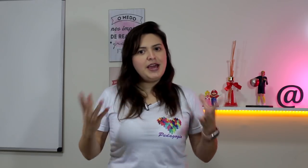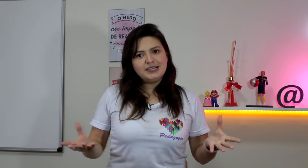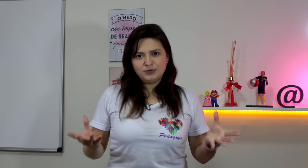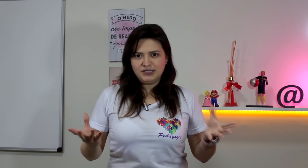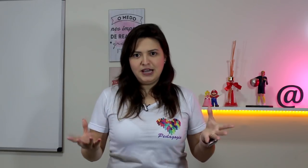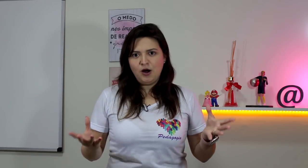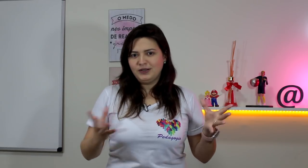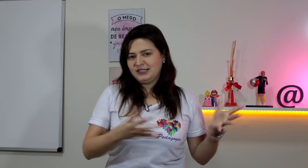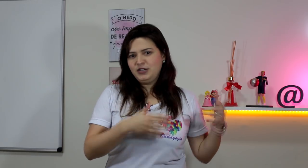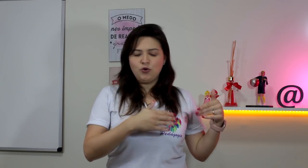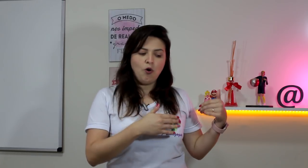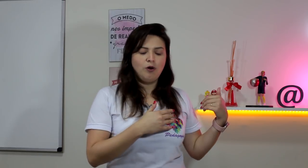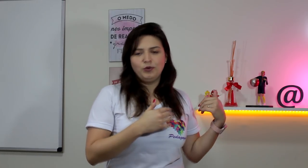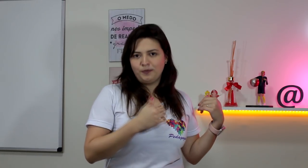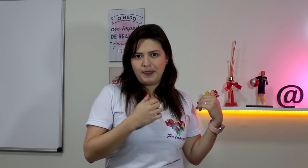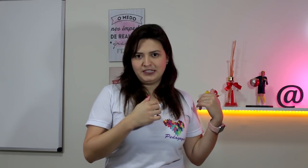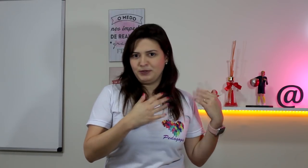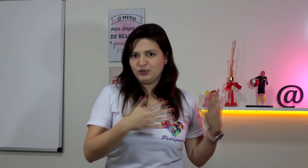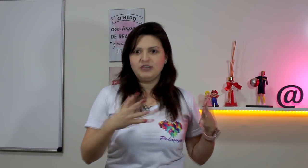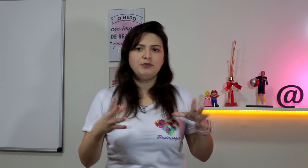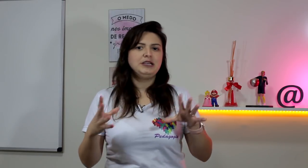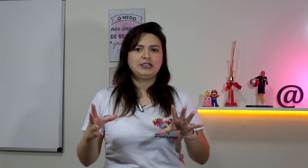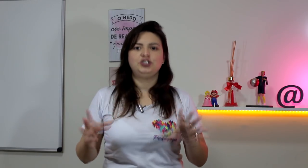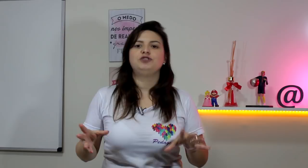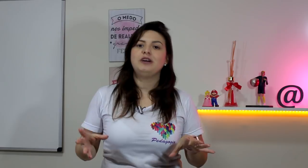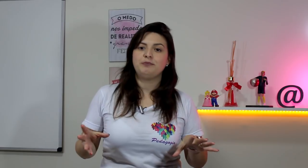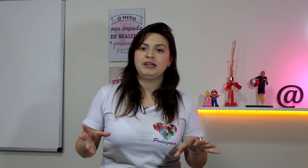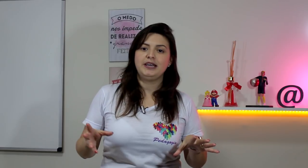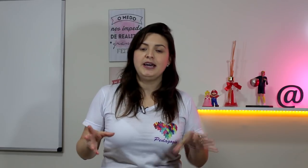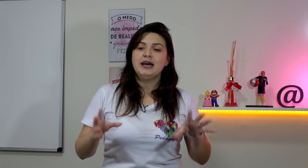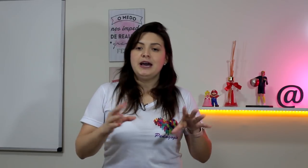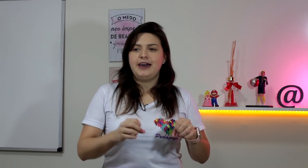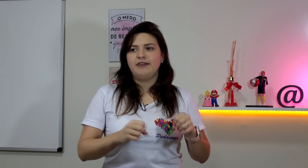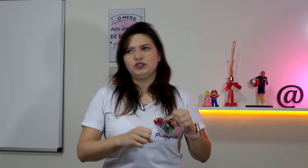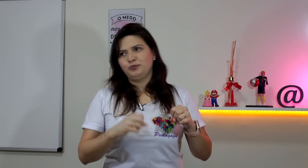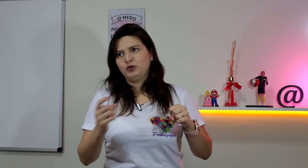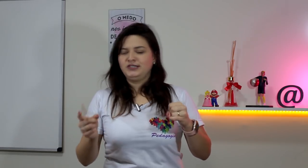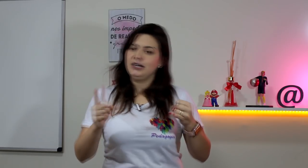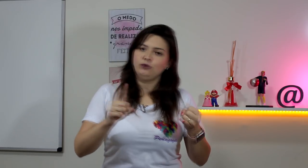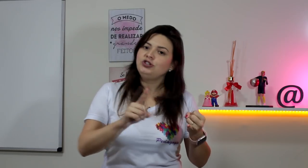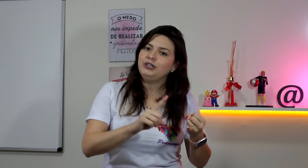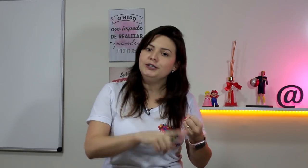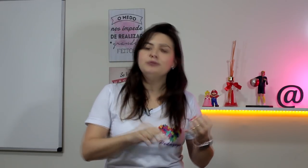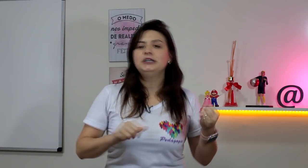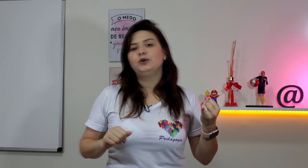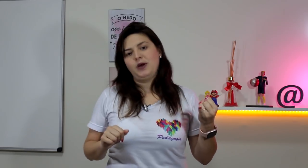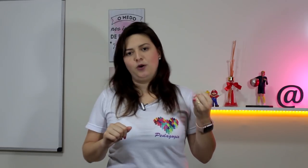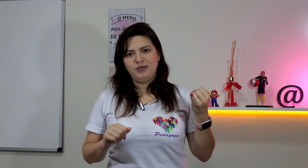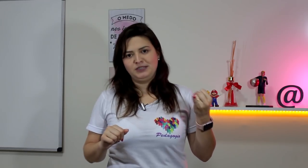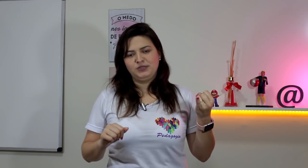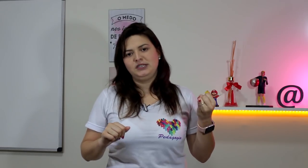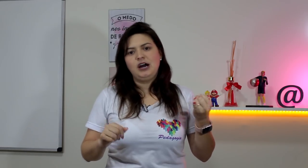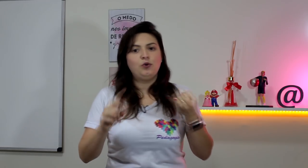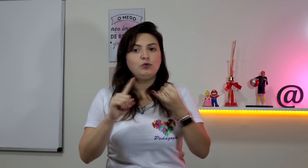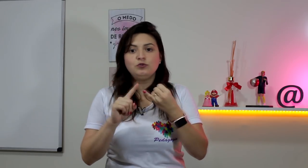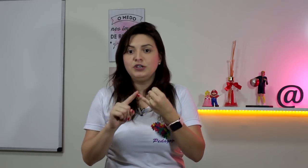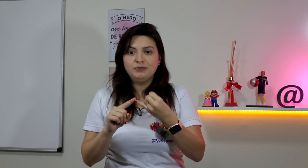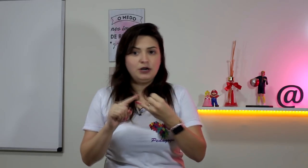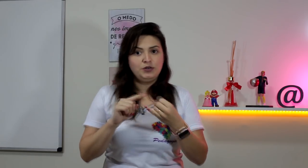mesmo sinal, assim como as pessoas da família que a gente vai aprender, vamos supor, o sinal de irmão é o mesmo sinal, o irmão e